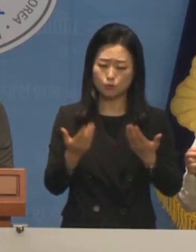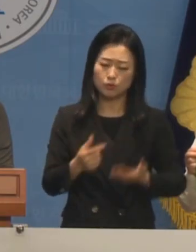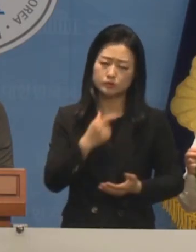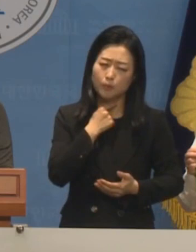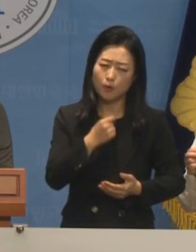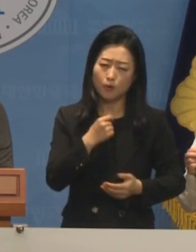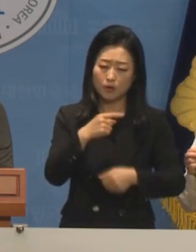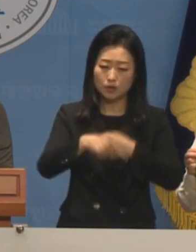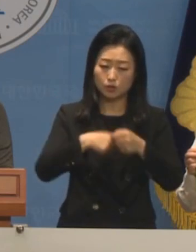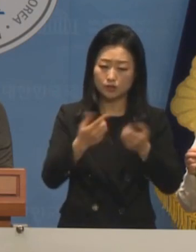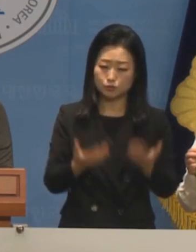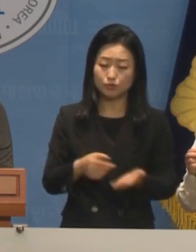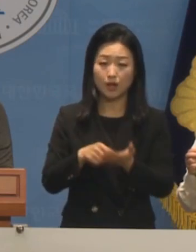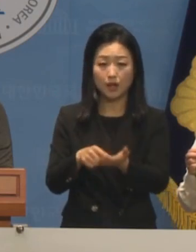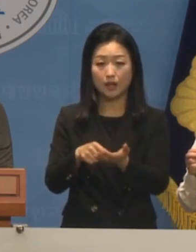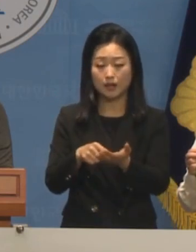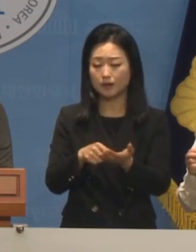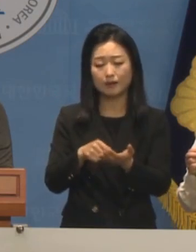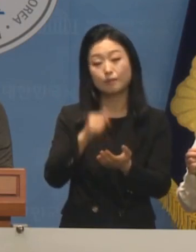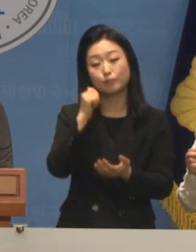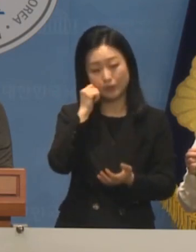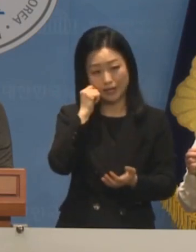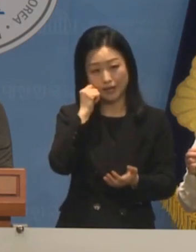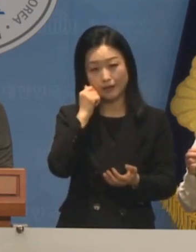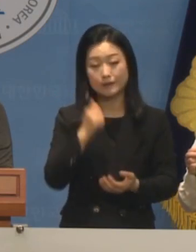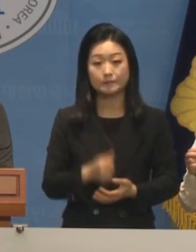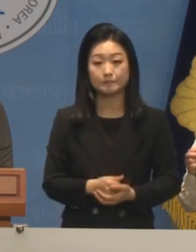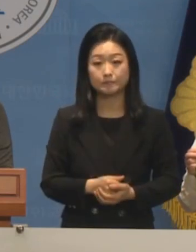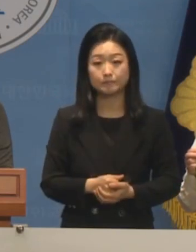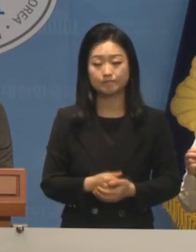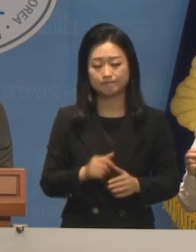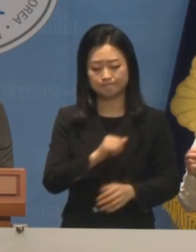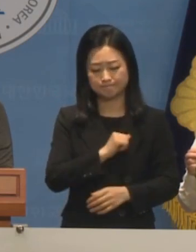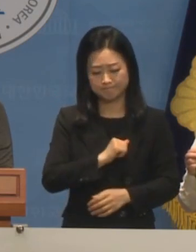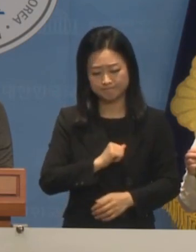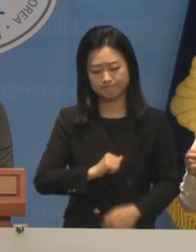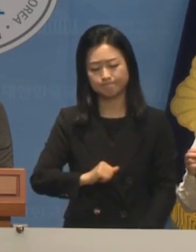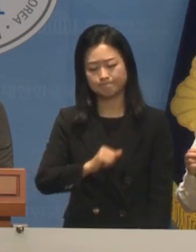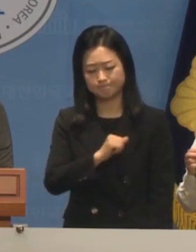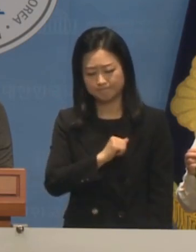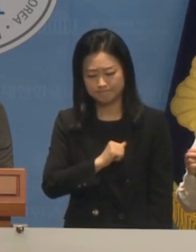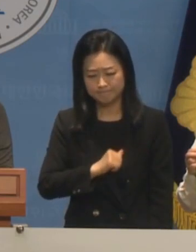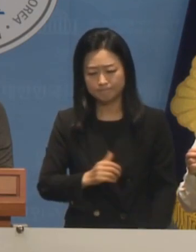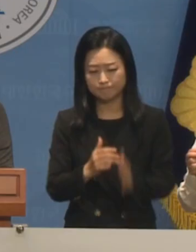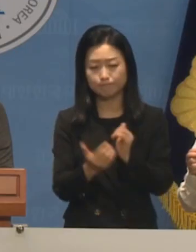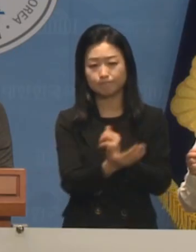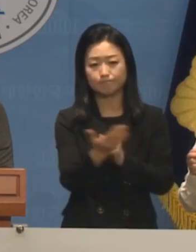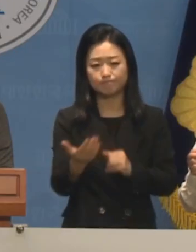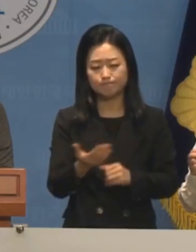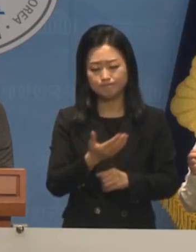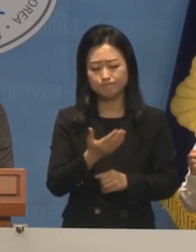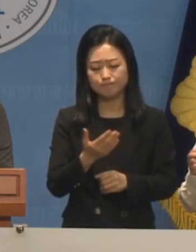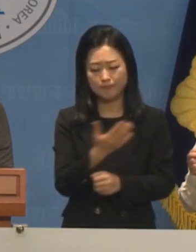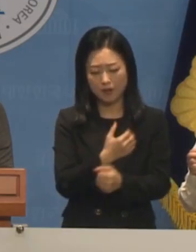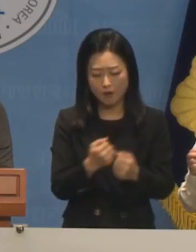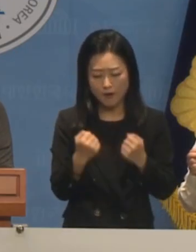때 연차 휴가조차 보장받지 못하는 환경에서 묵묵히 국민의 건강과 행복을 위해서 사명을 다하고